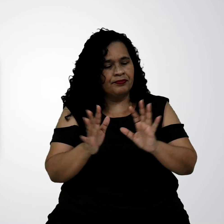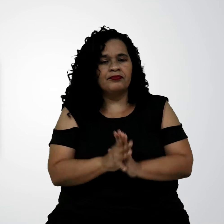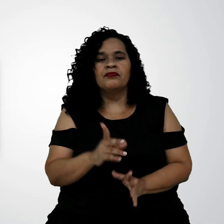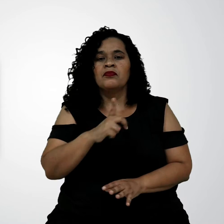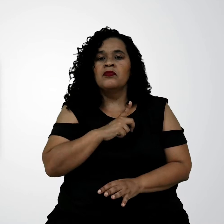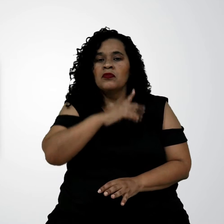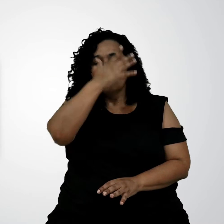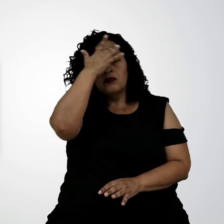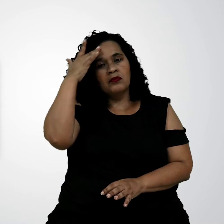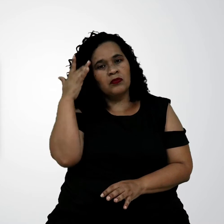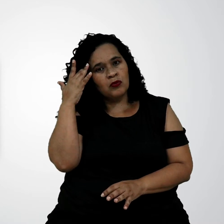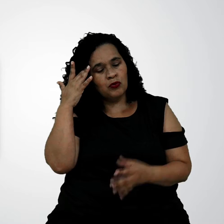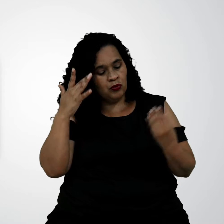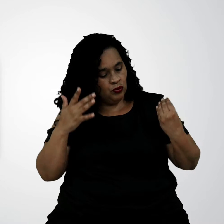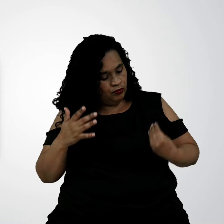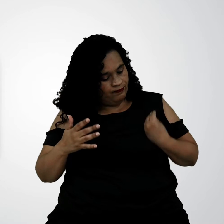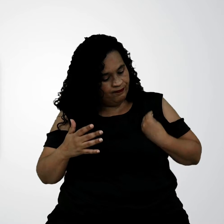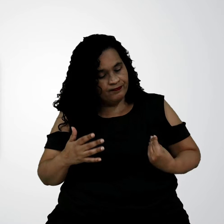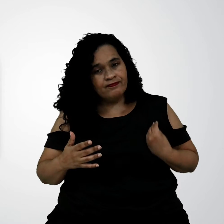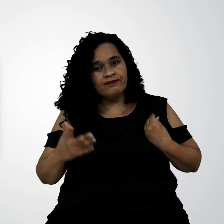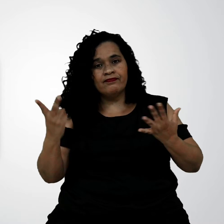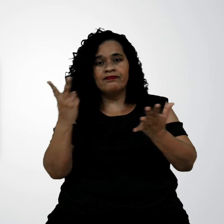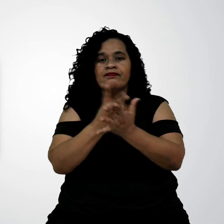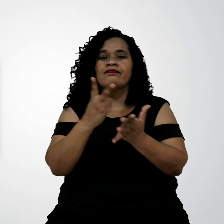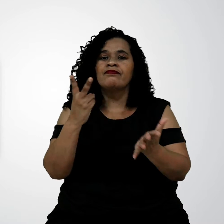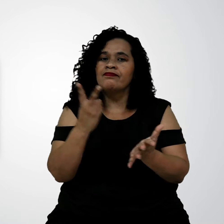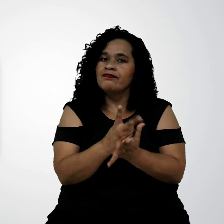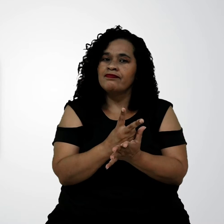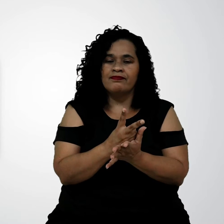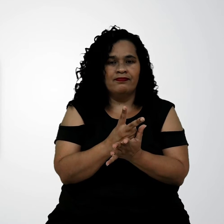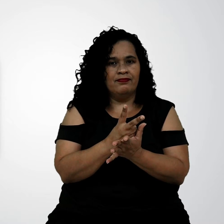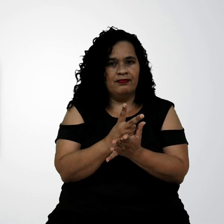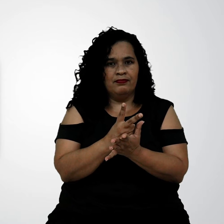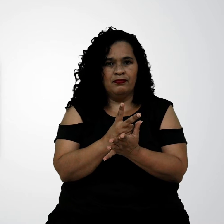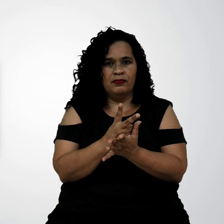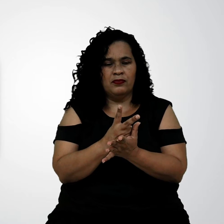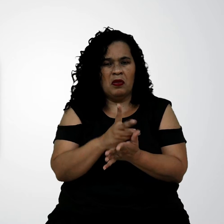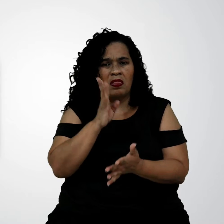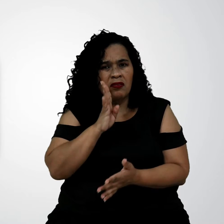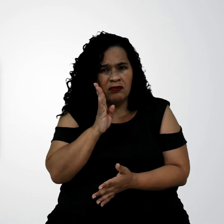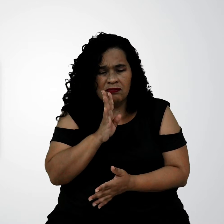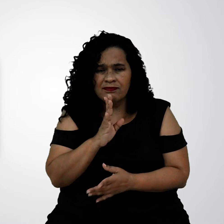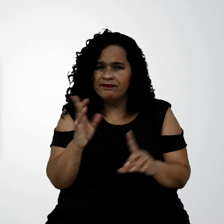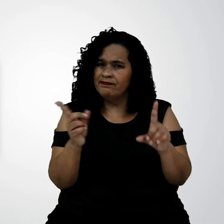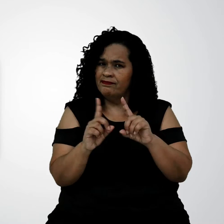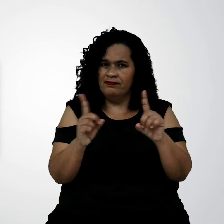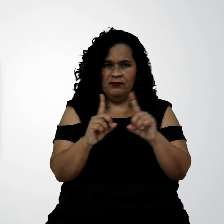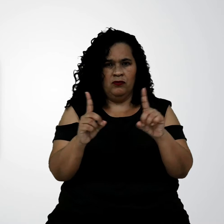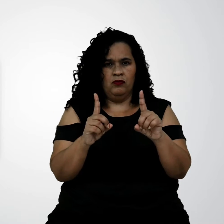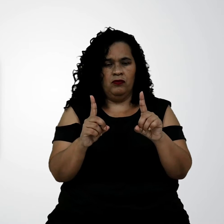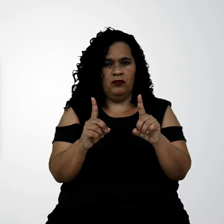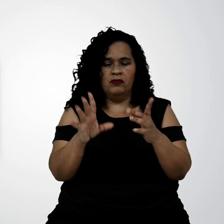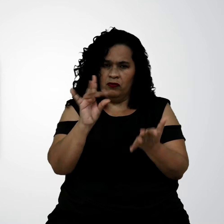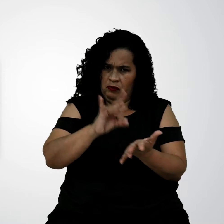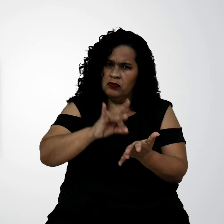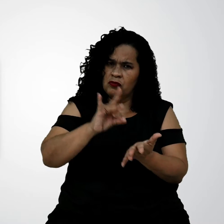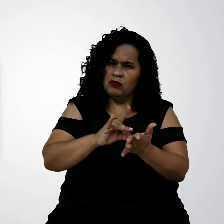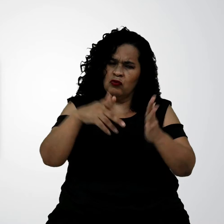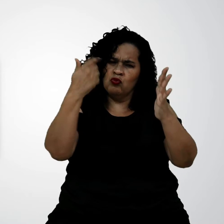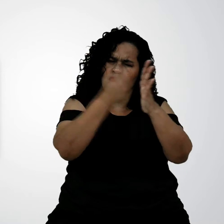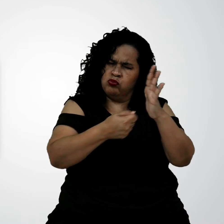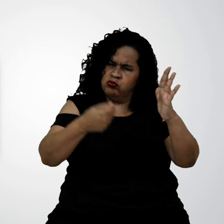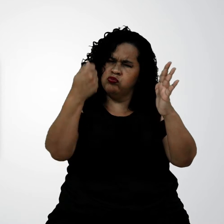vida toda. Isso não é legal. Claro que sem luta não há vitória. Mas para